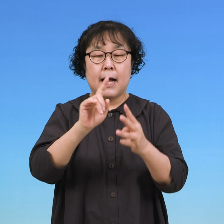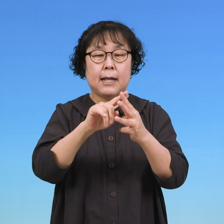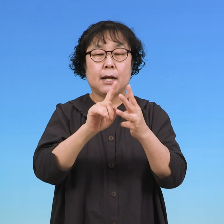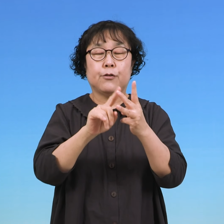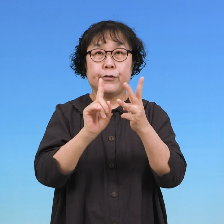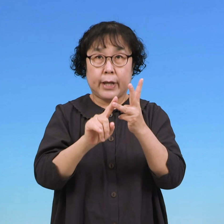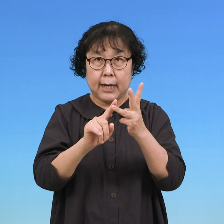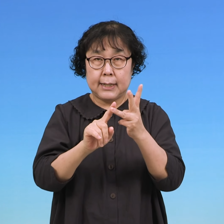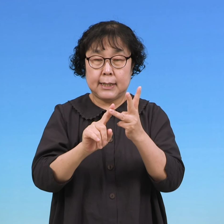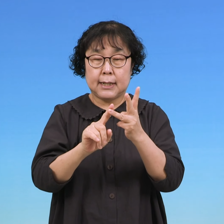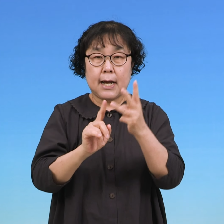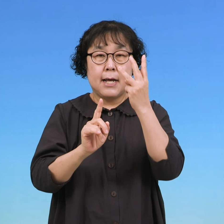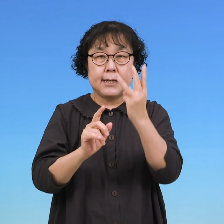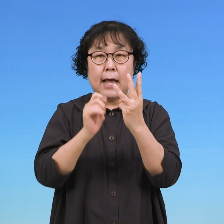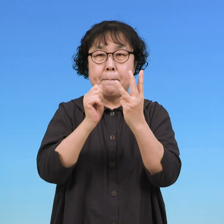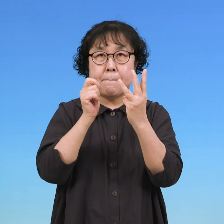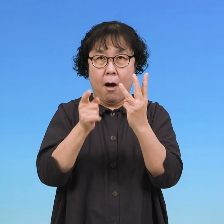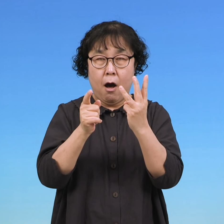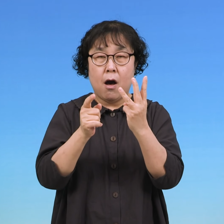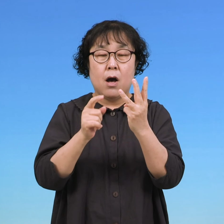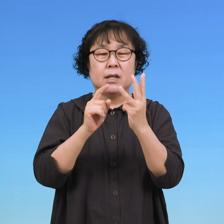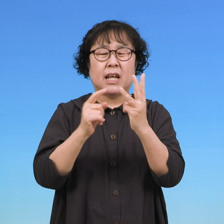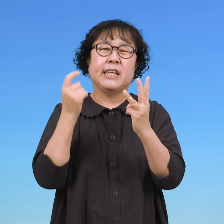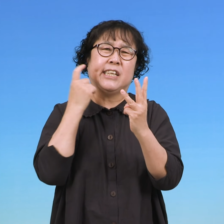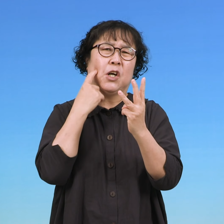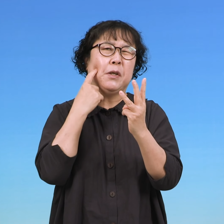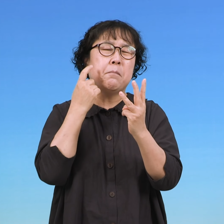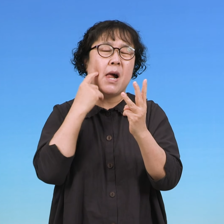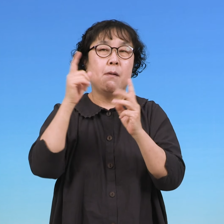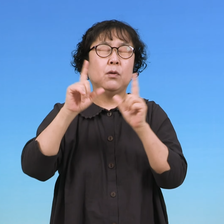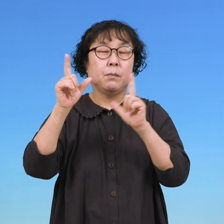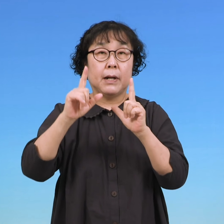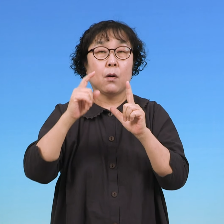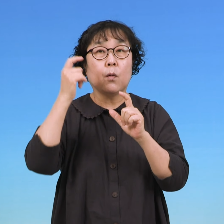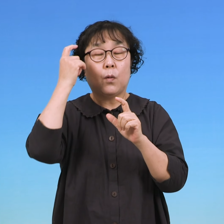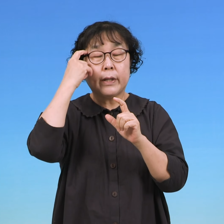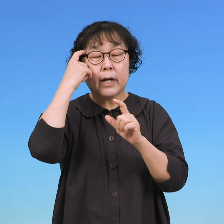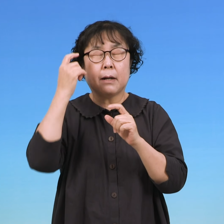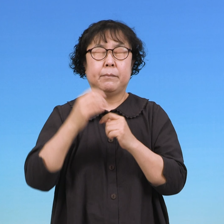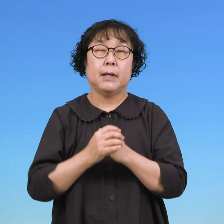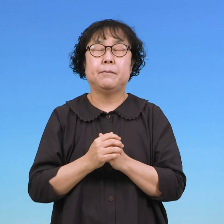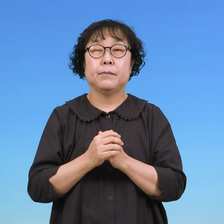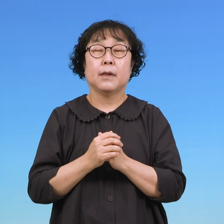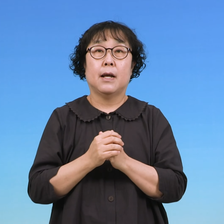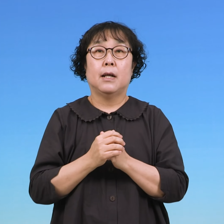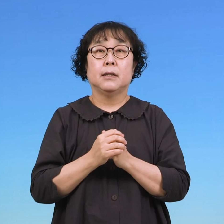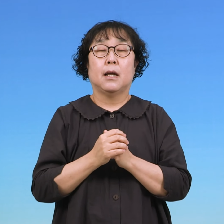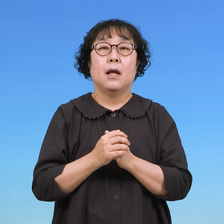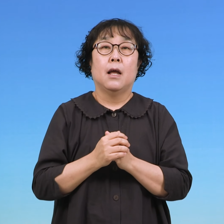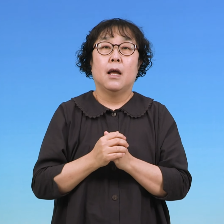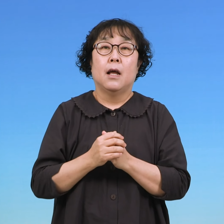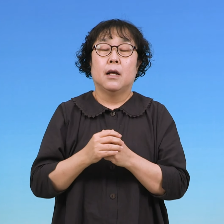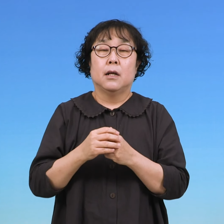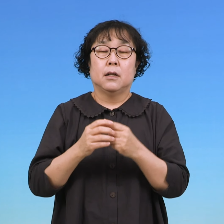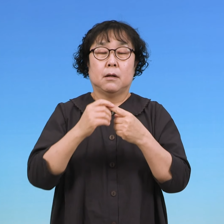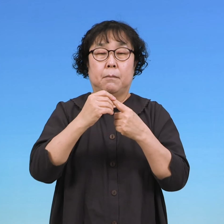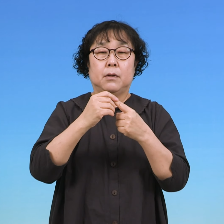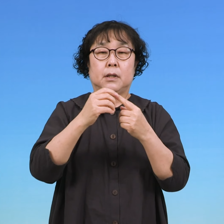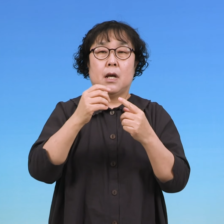이 세 가지를 삼허현상으로 그렇게 설명을 하셨는데요. 각각의 이제 그 내용을 한번 들어보시기